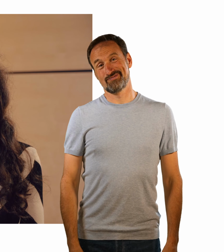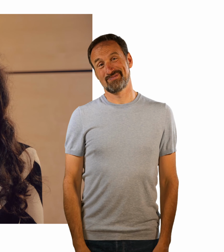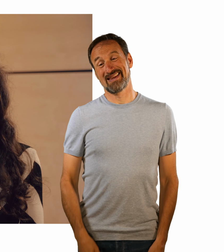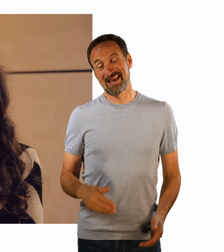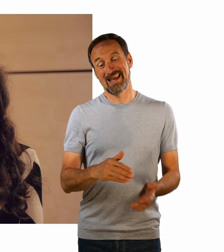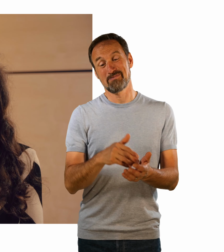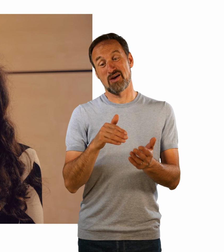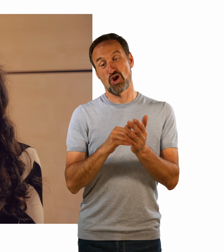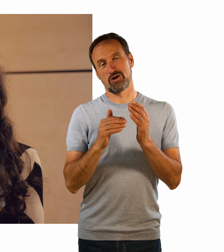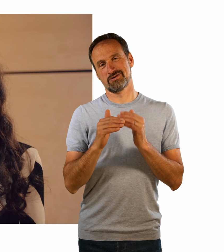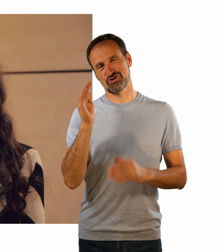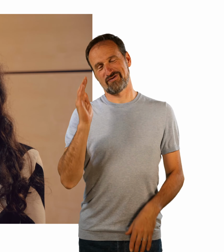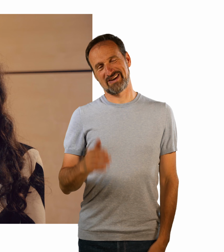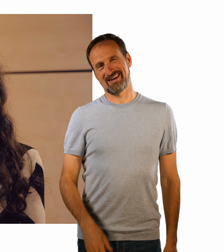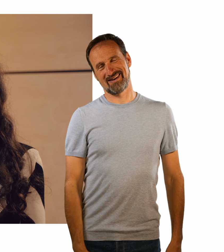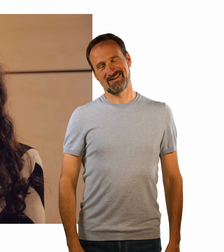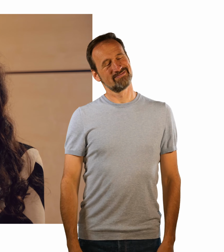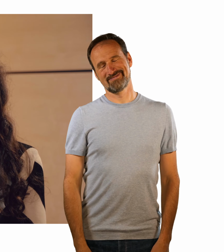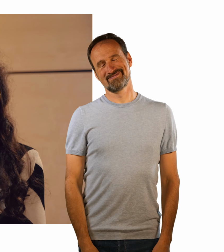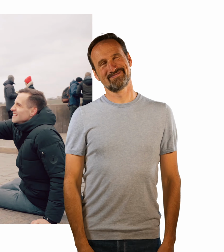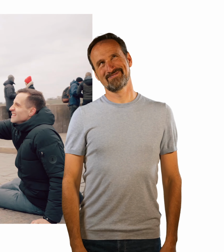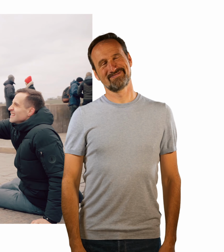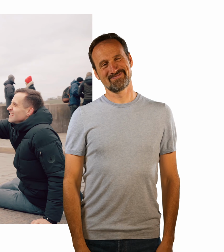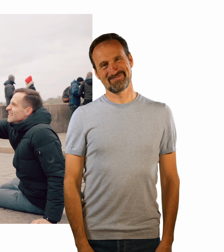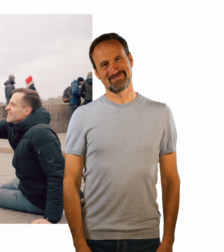Wir wären selbst jetzt noch drüber gewesen.